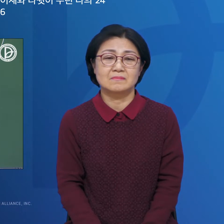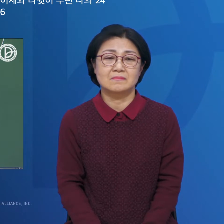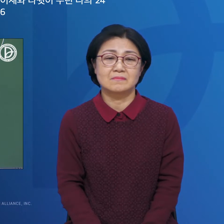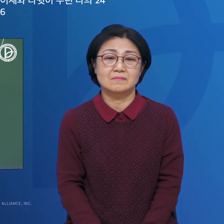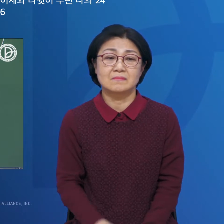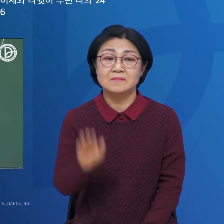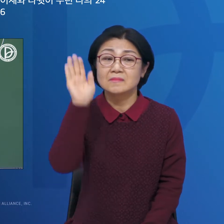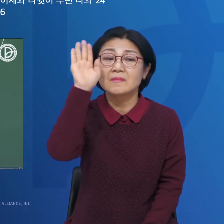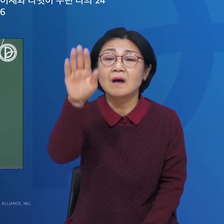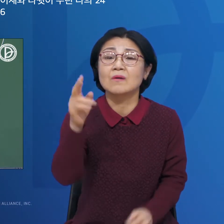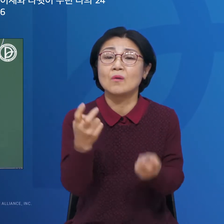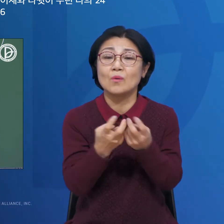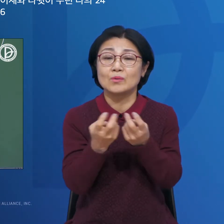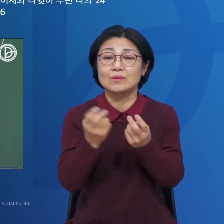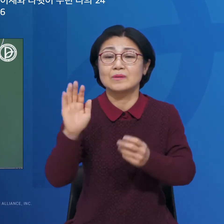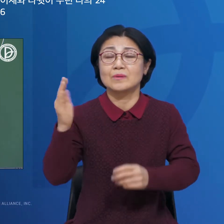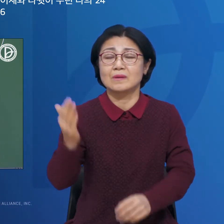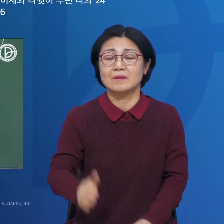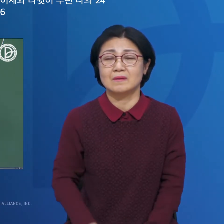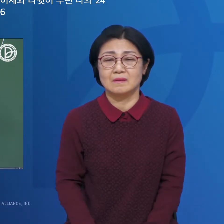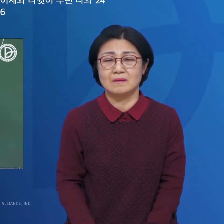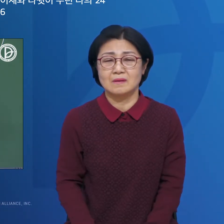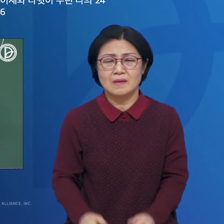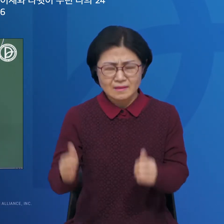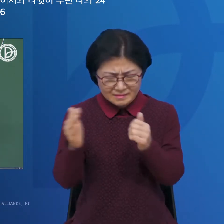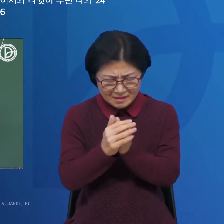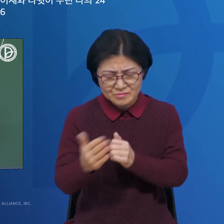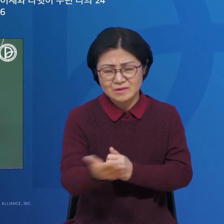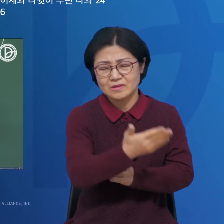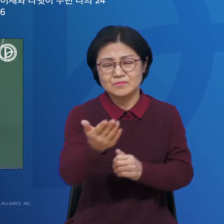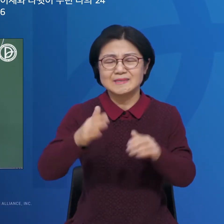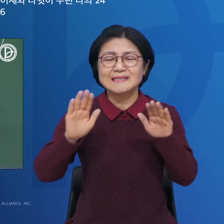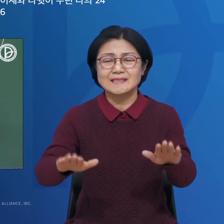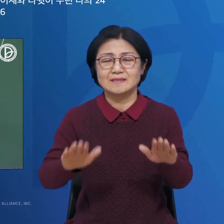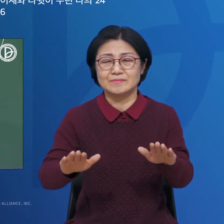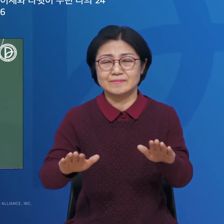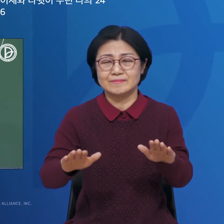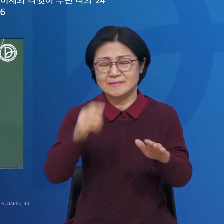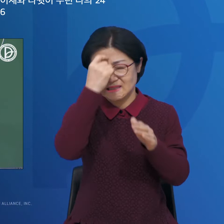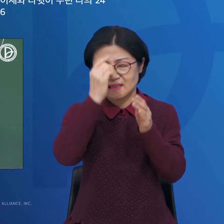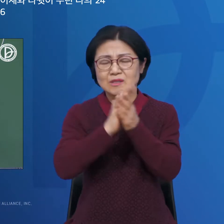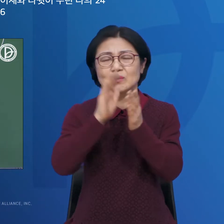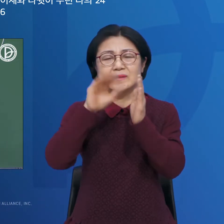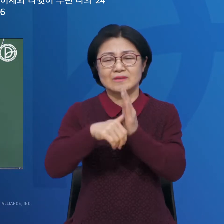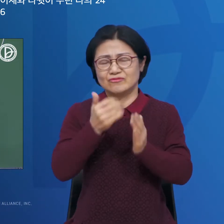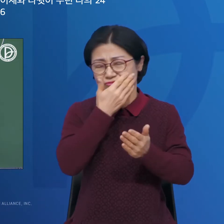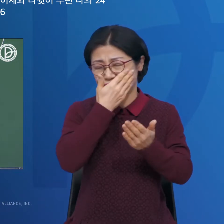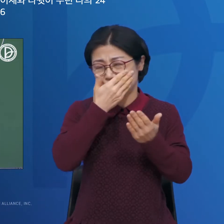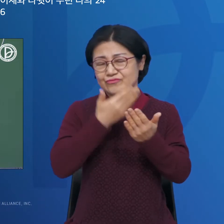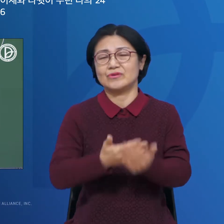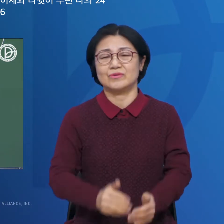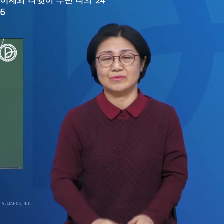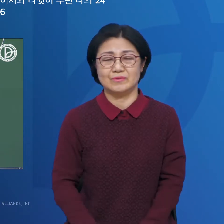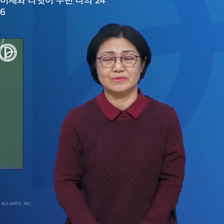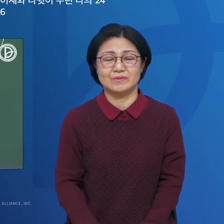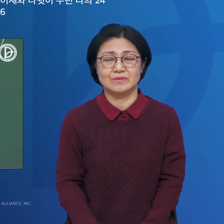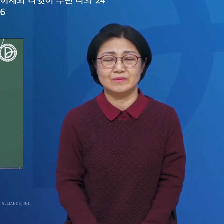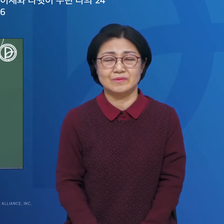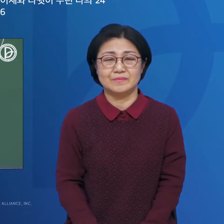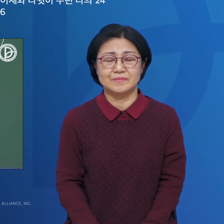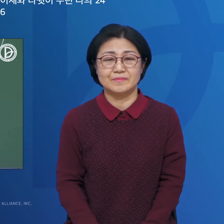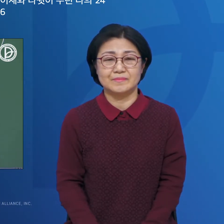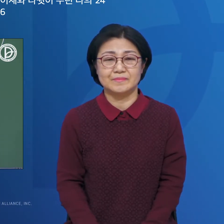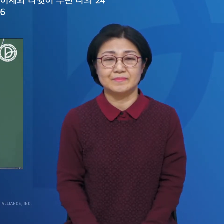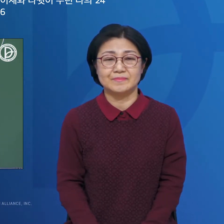if they just live a few years? 그래 여러분 이 시간이 중요한 And 거예요. that's why this time is so important. 이 가지면 이게 어느 날